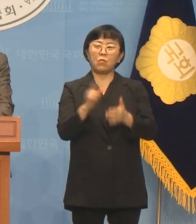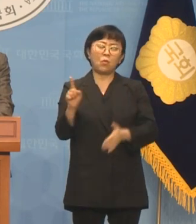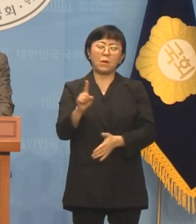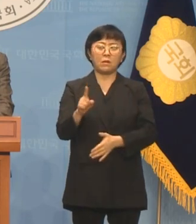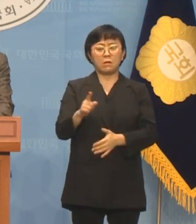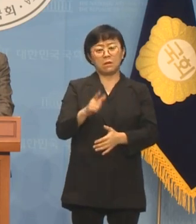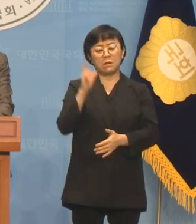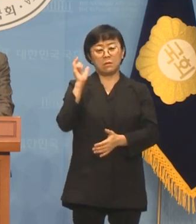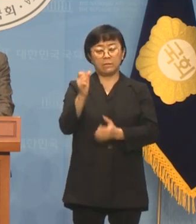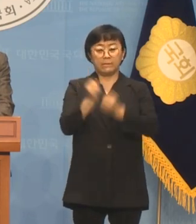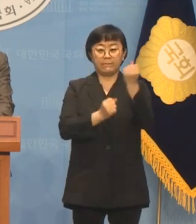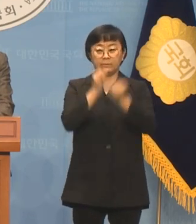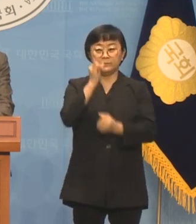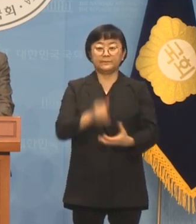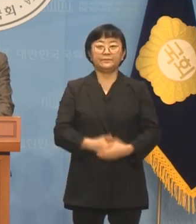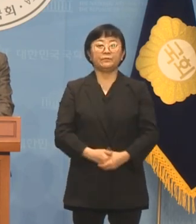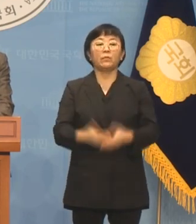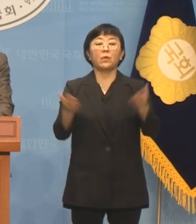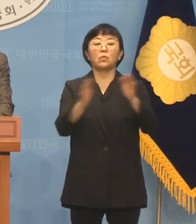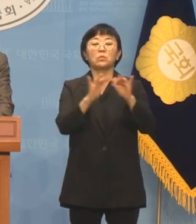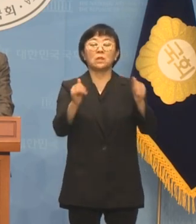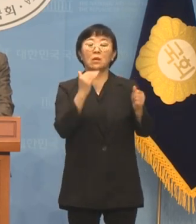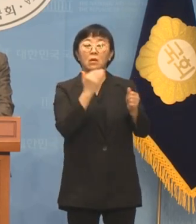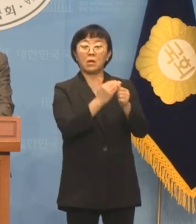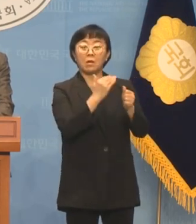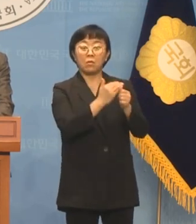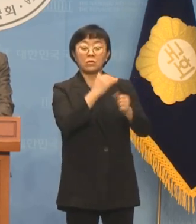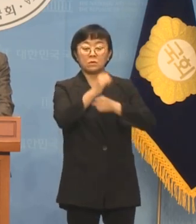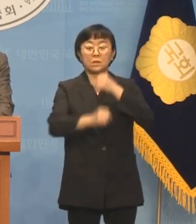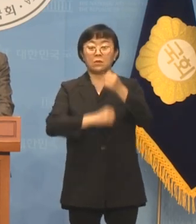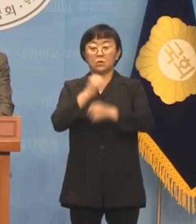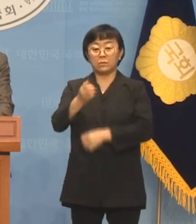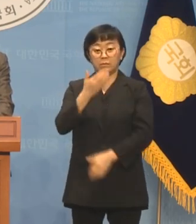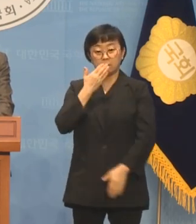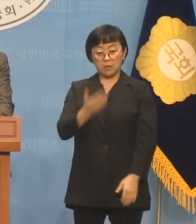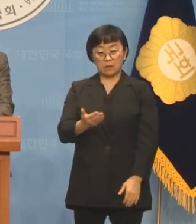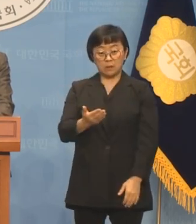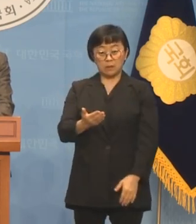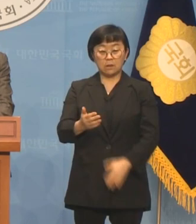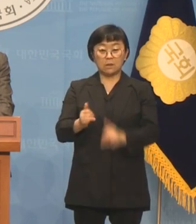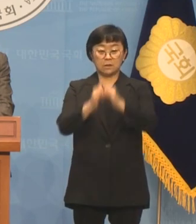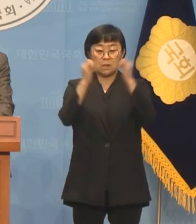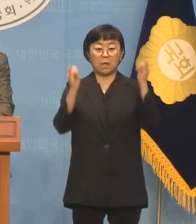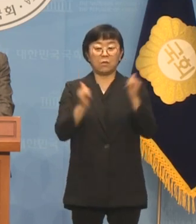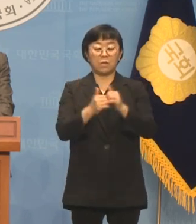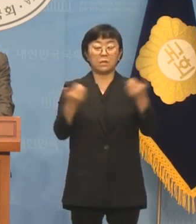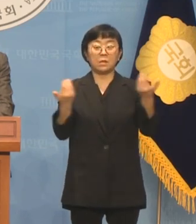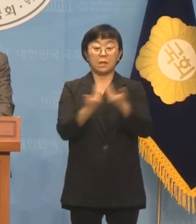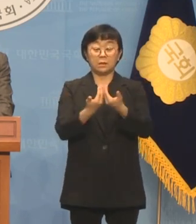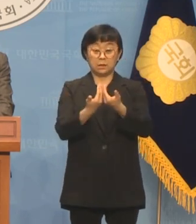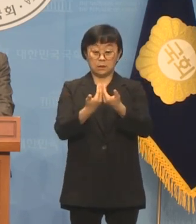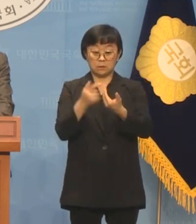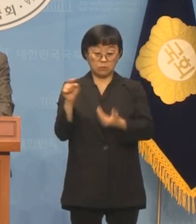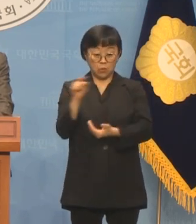강조했습니다. 노동자 해고를 자유롭게 하는 것이 사회 양극화